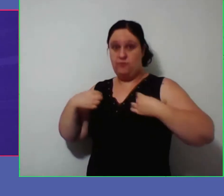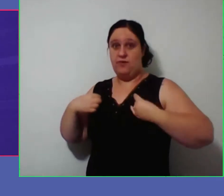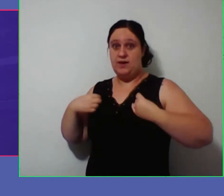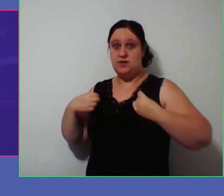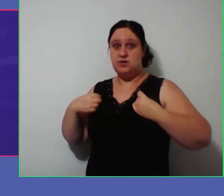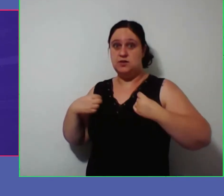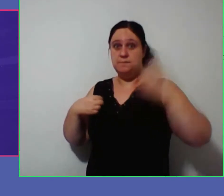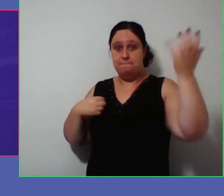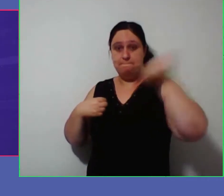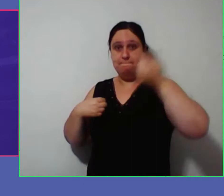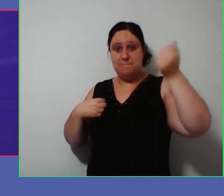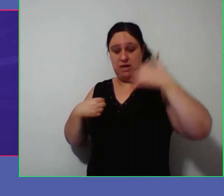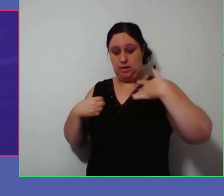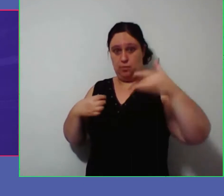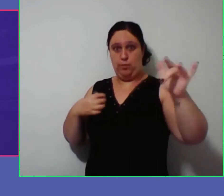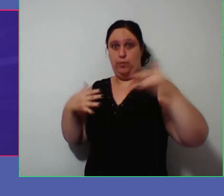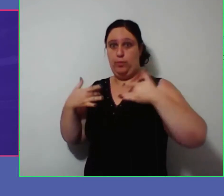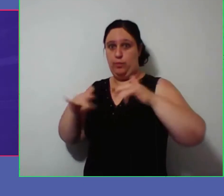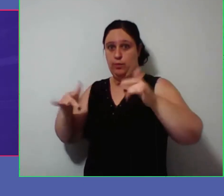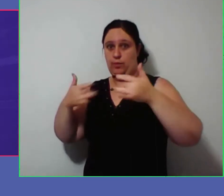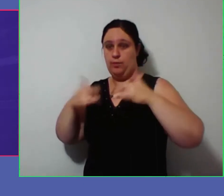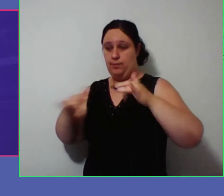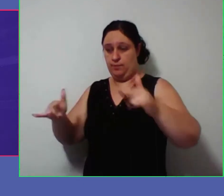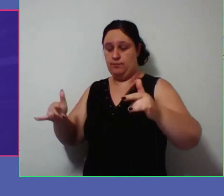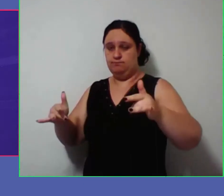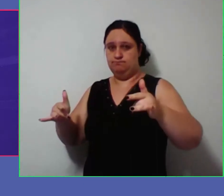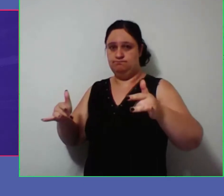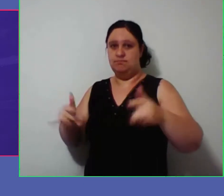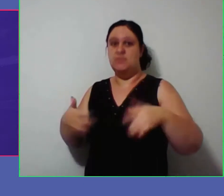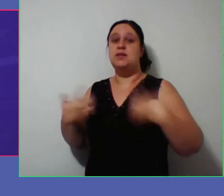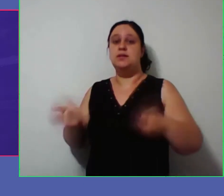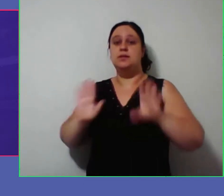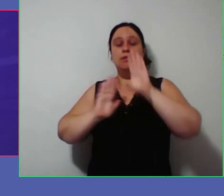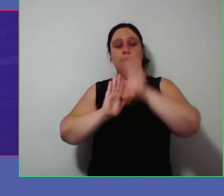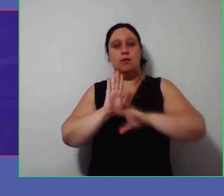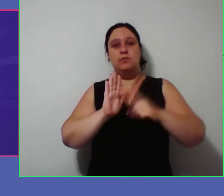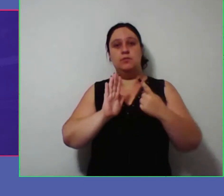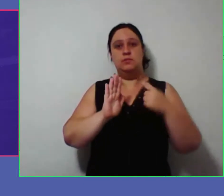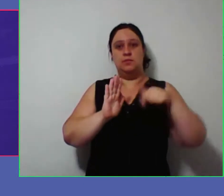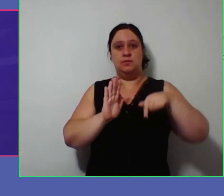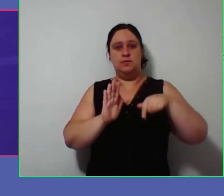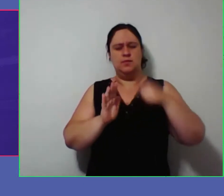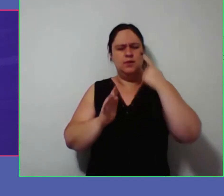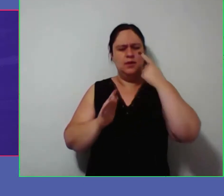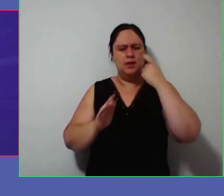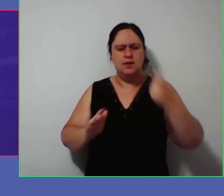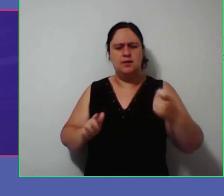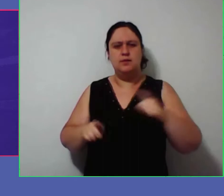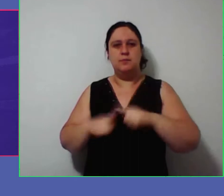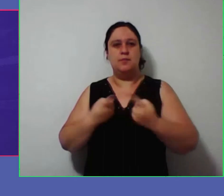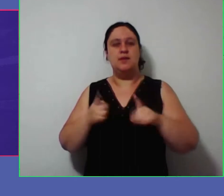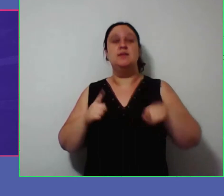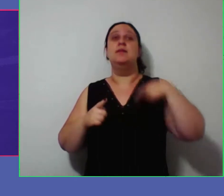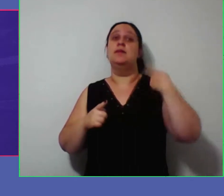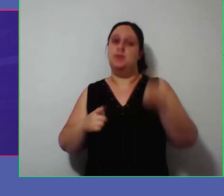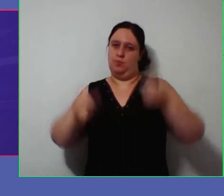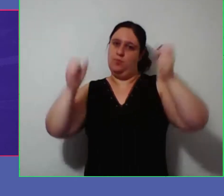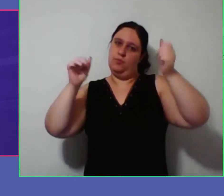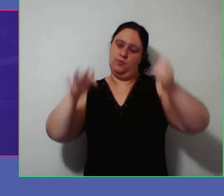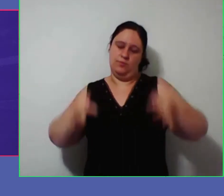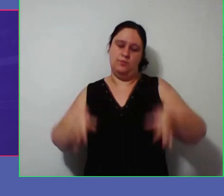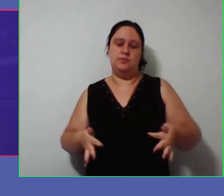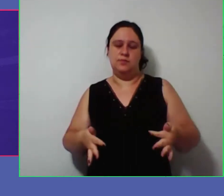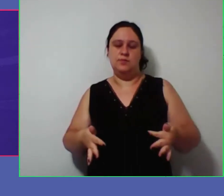luz. Esse capítulo 17 é muito interessante, mas nós vamos deixar para falar quando chegarmos nele. Mas